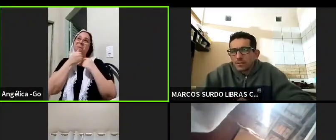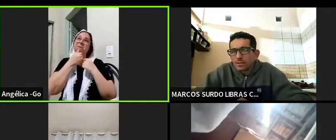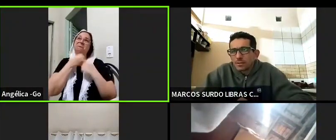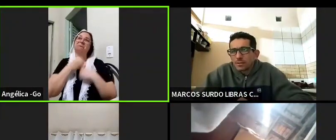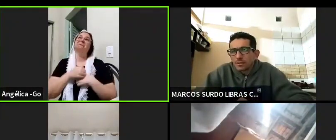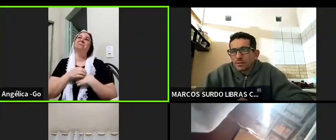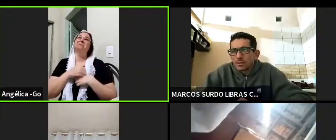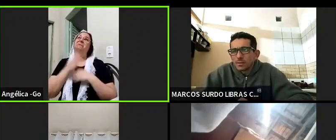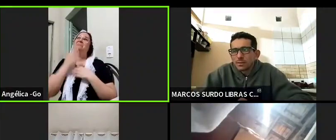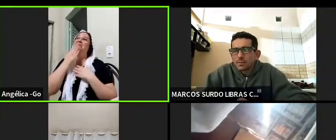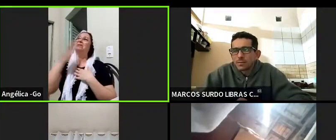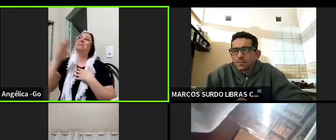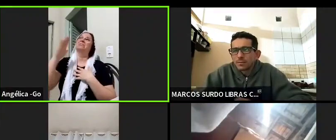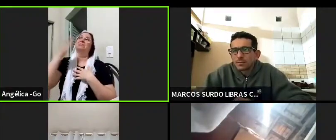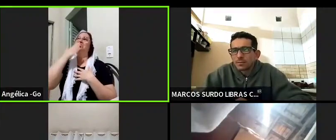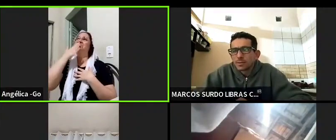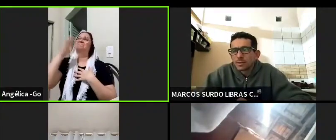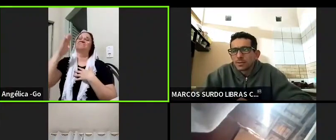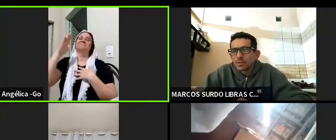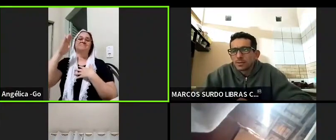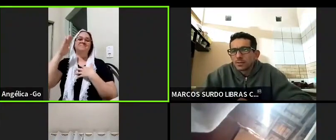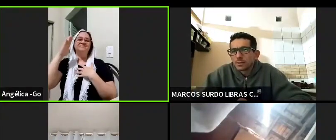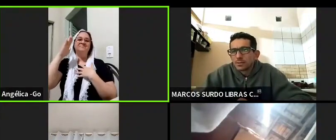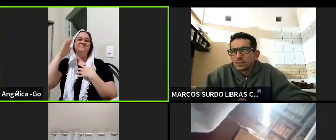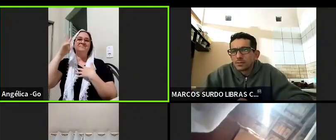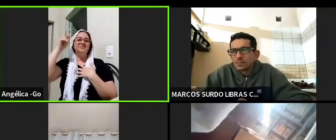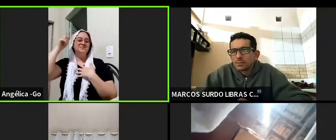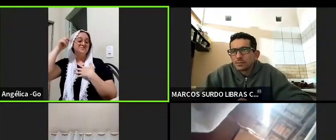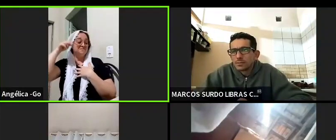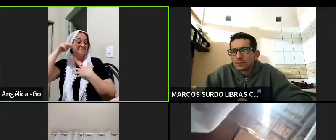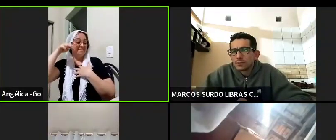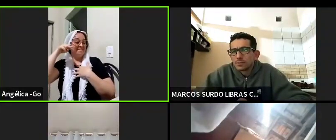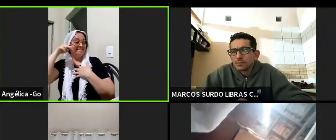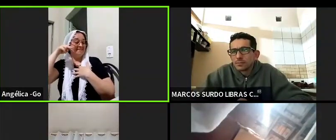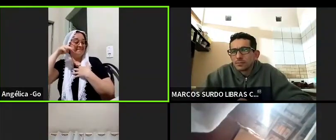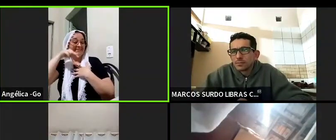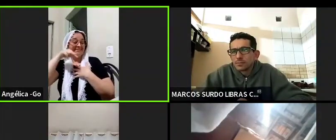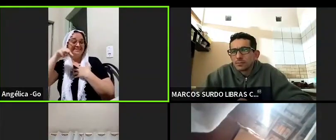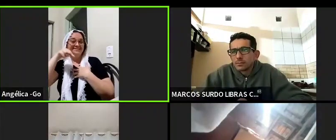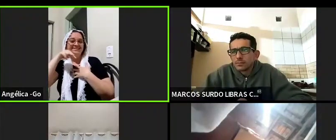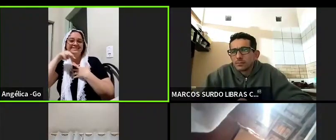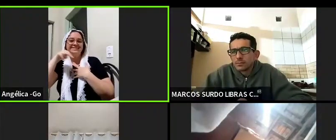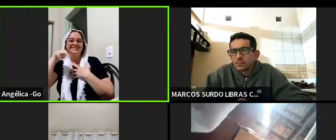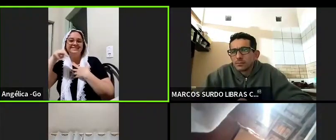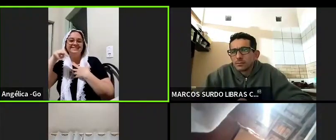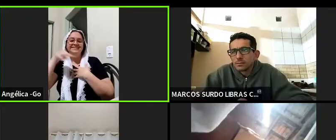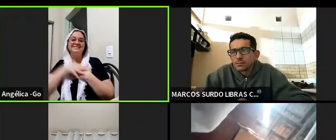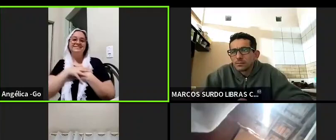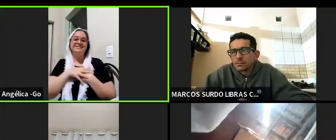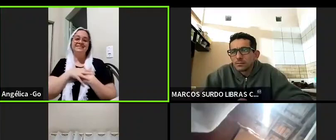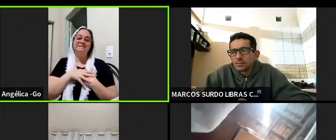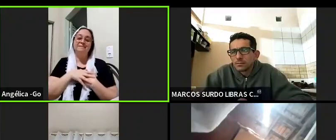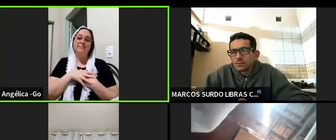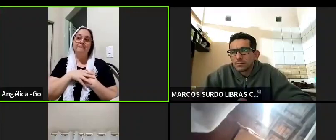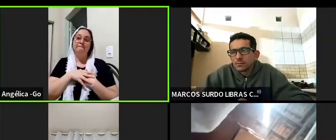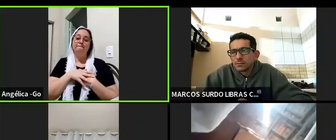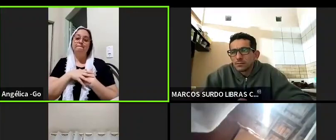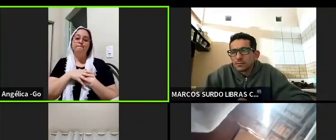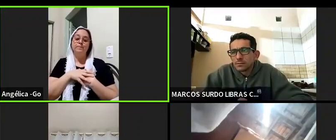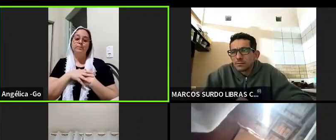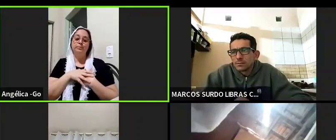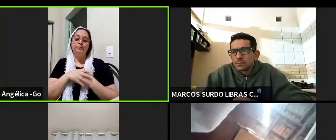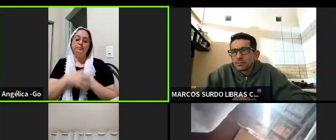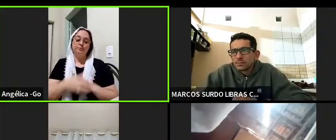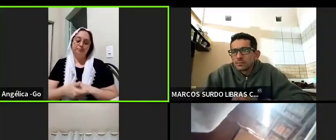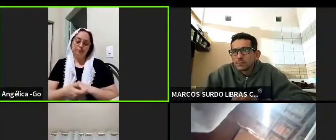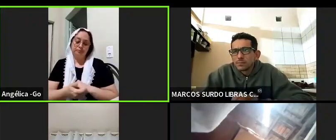dizendo, de onde me virá o socorro? Glória a Deus. Parece que quanto mais se ora, piora. Parece que quanto mais